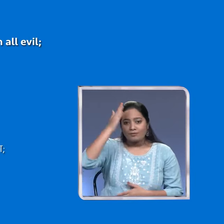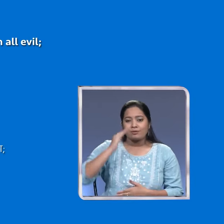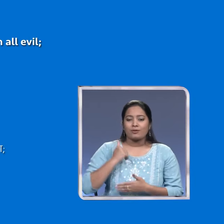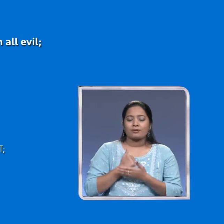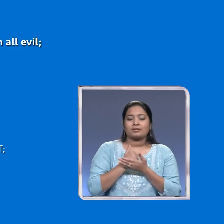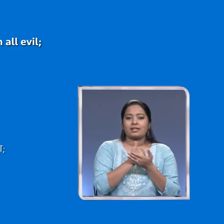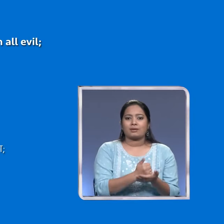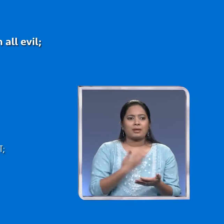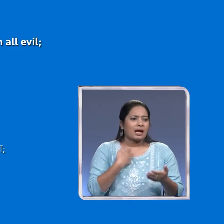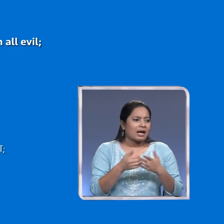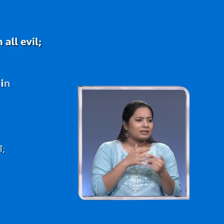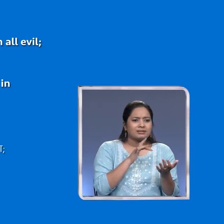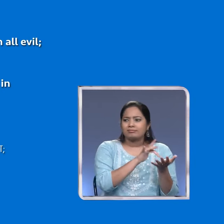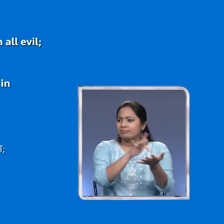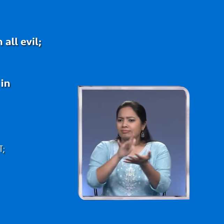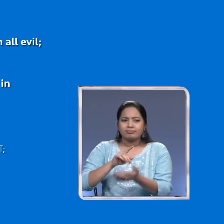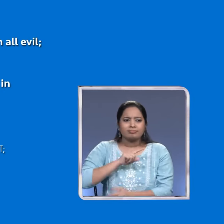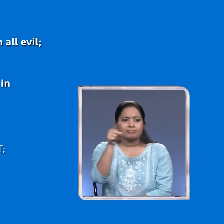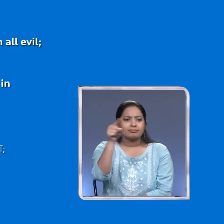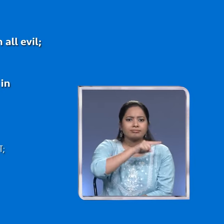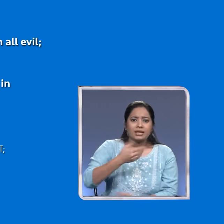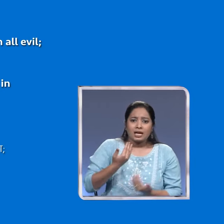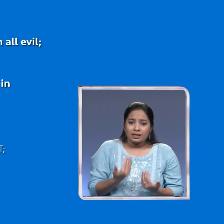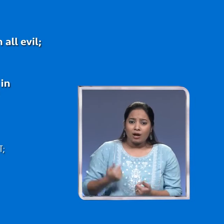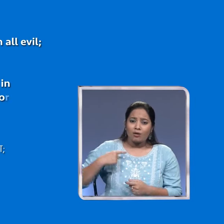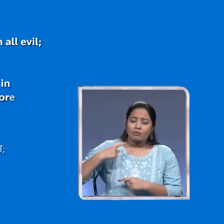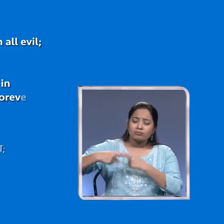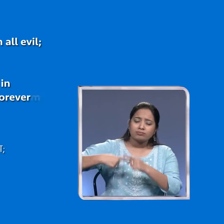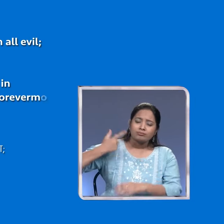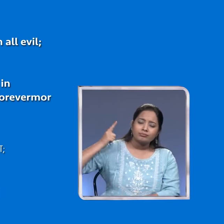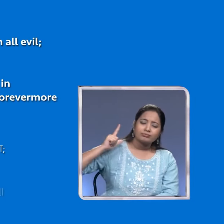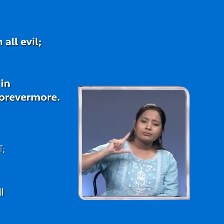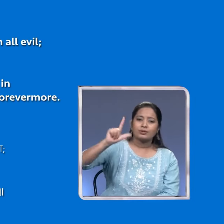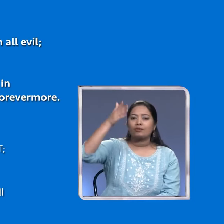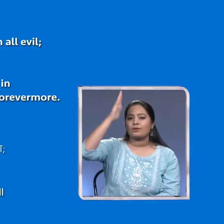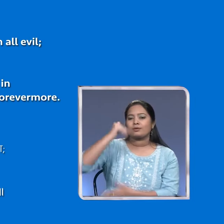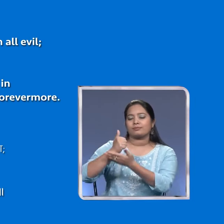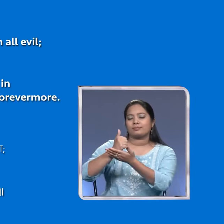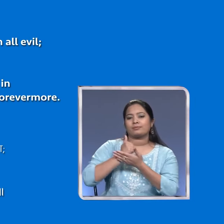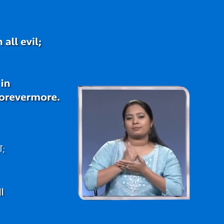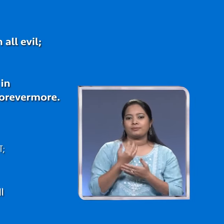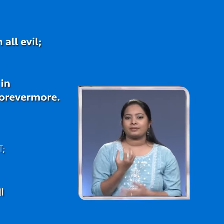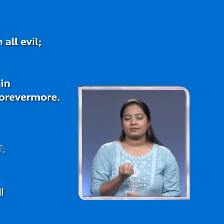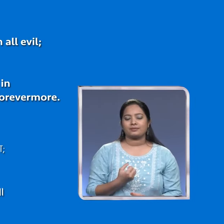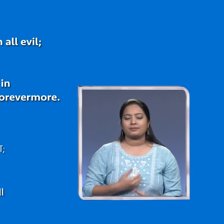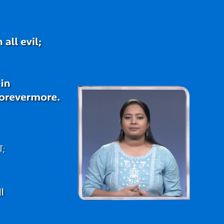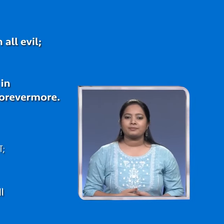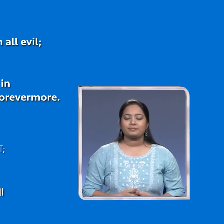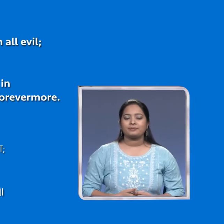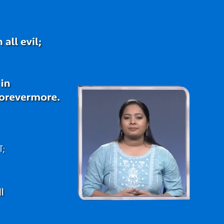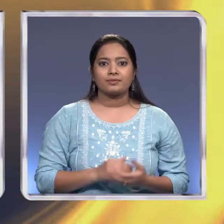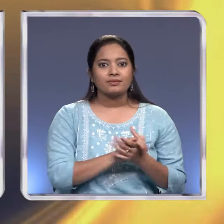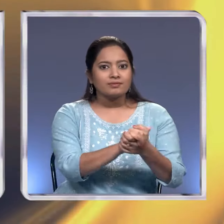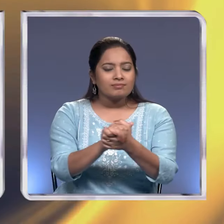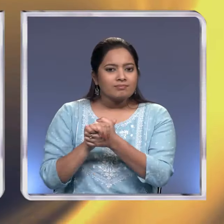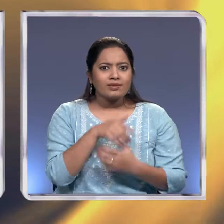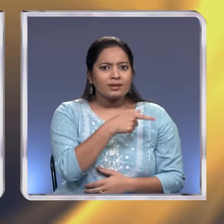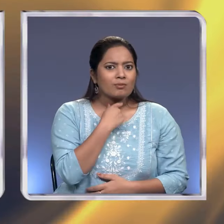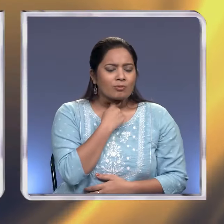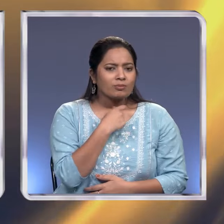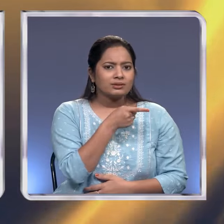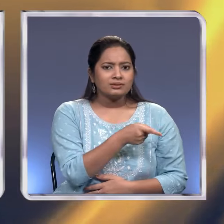रक्षा करेगा, यहोवा तेरे आने जाने में तेरी रक्षा अब से लेकर सदा तक करता रहेगा।